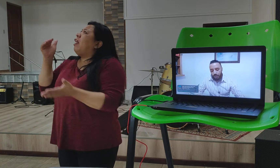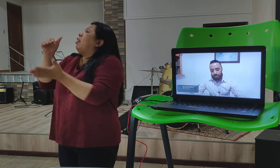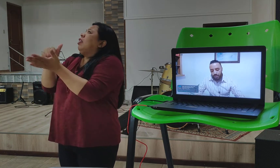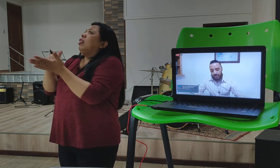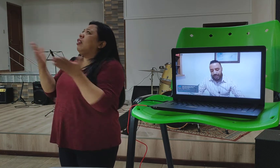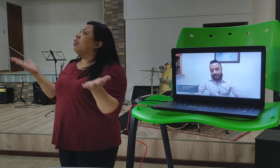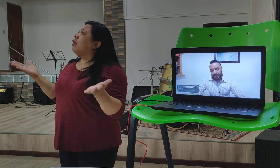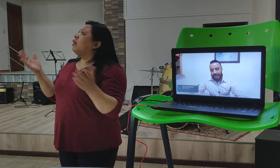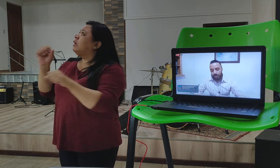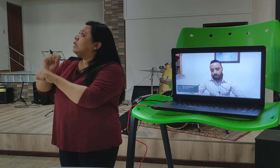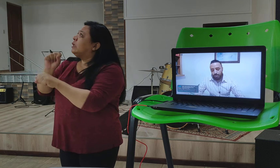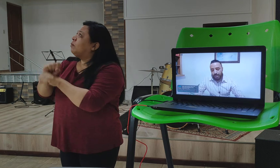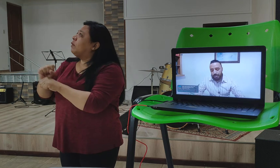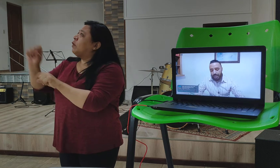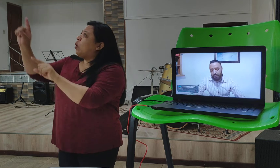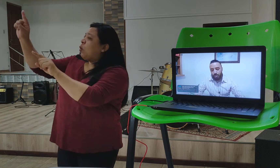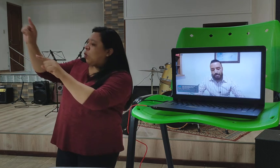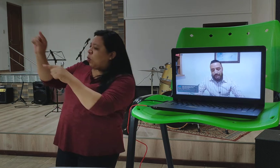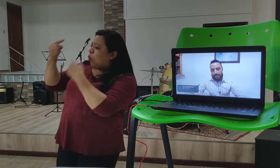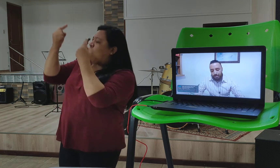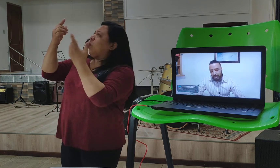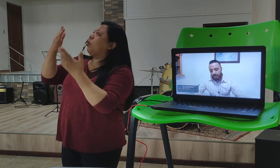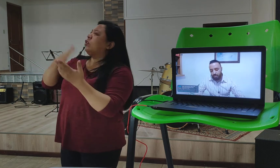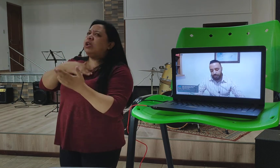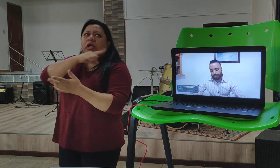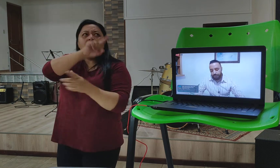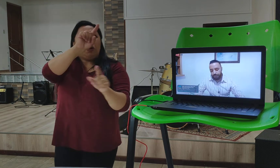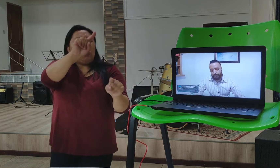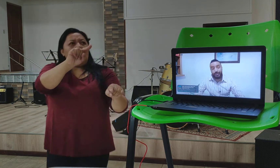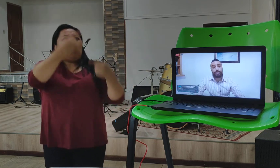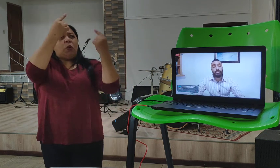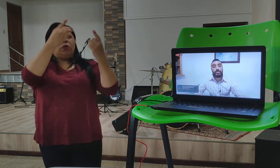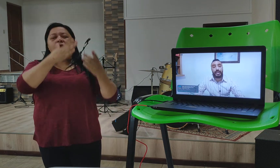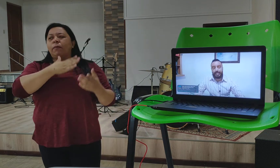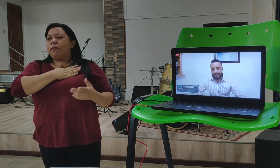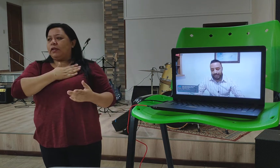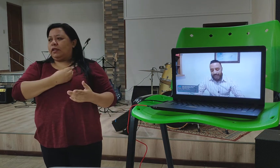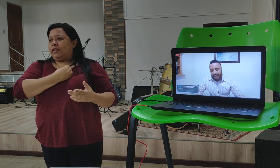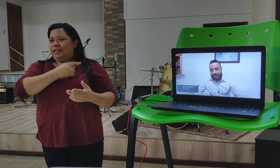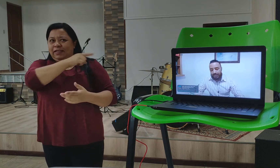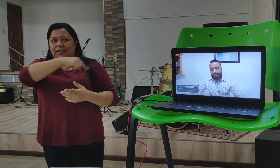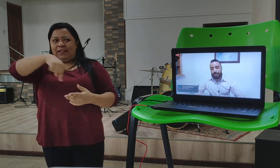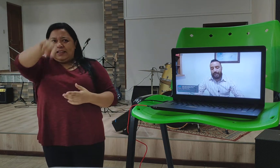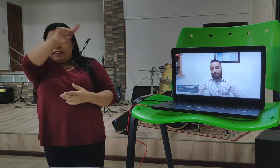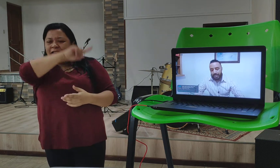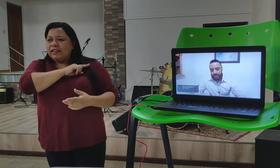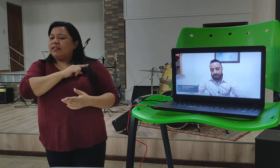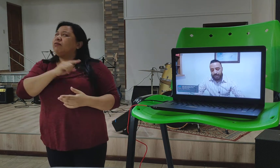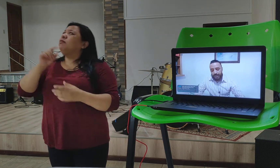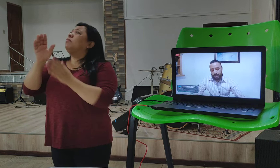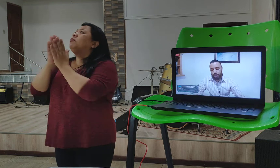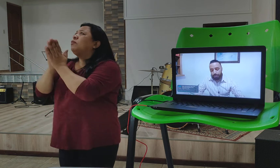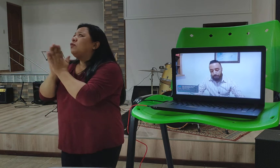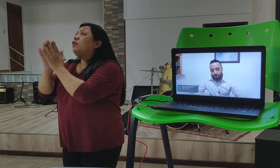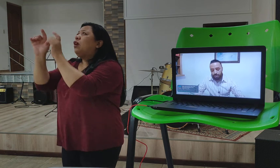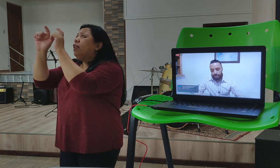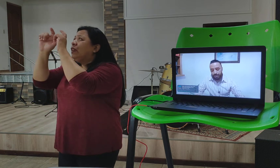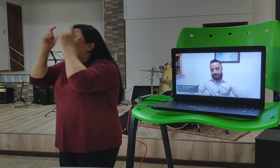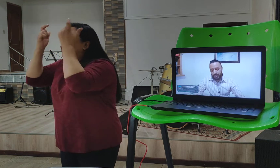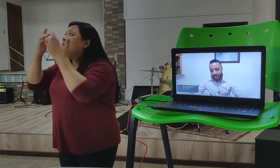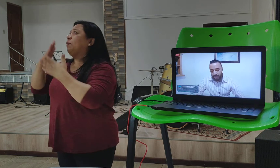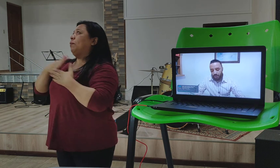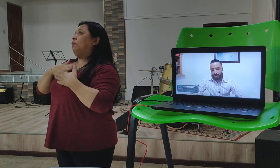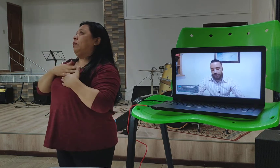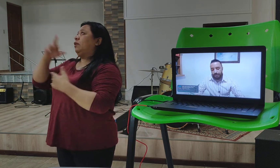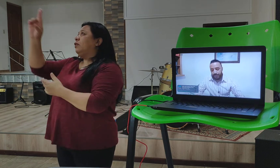Até quando se erguerá contra mim o meu inimigo? Verso 3: Atenta para mim,